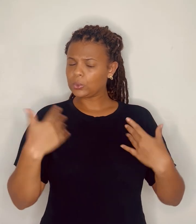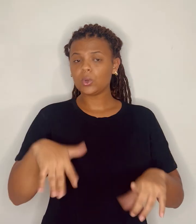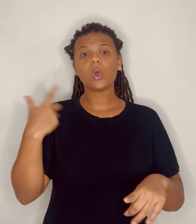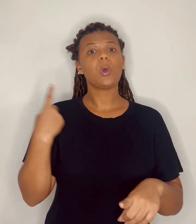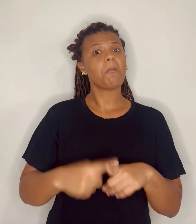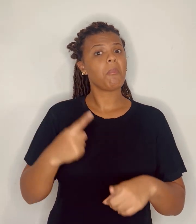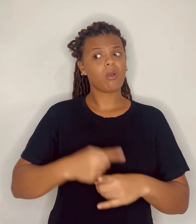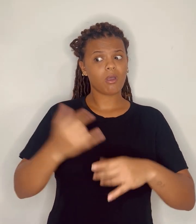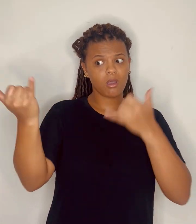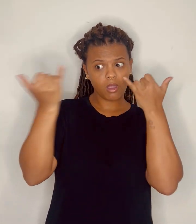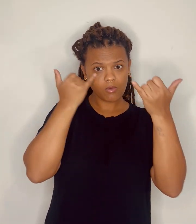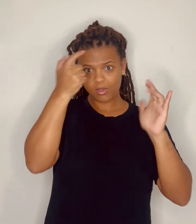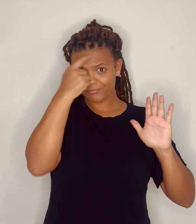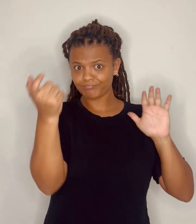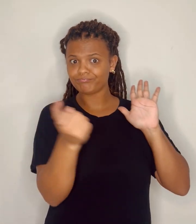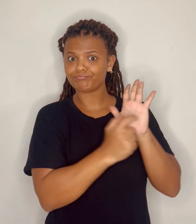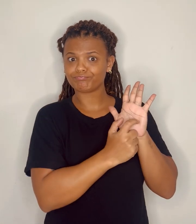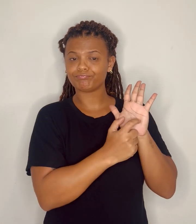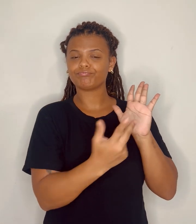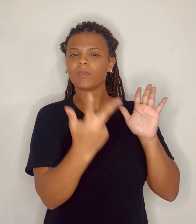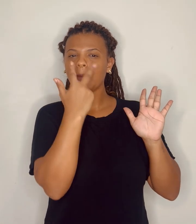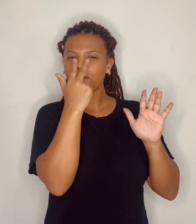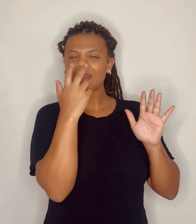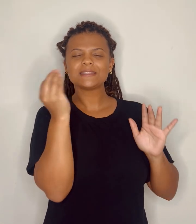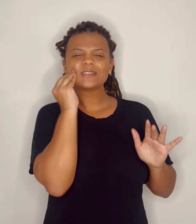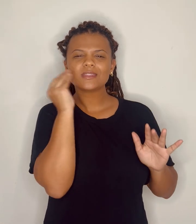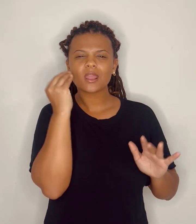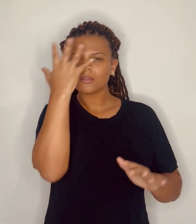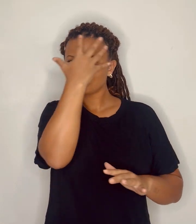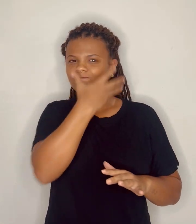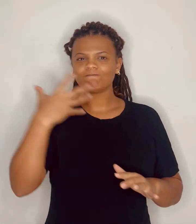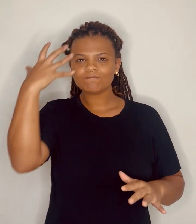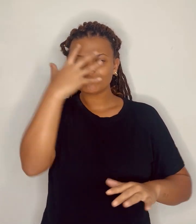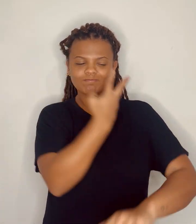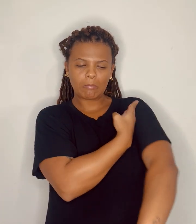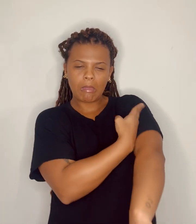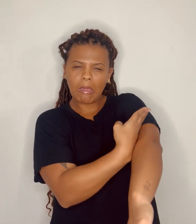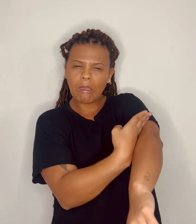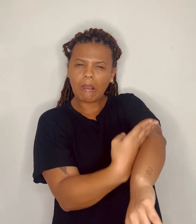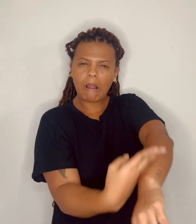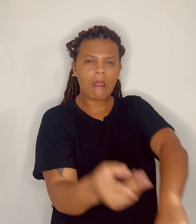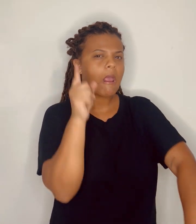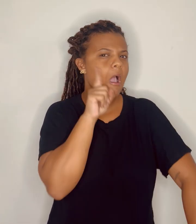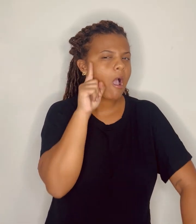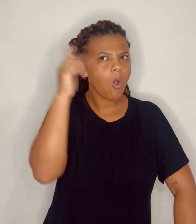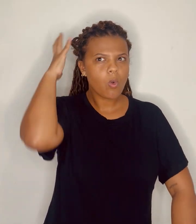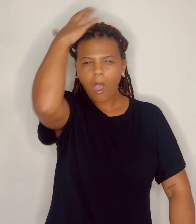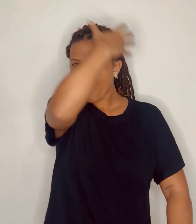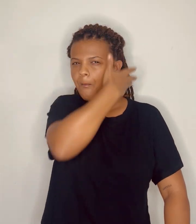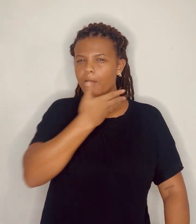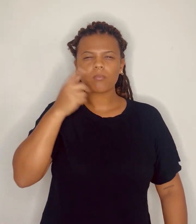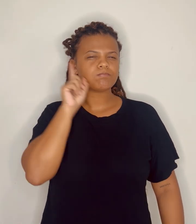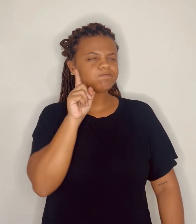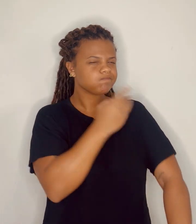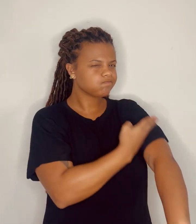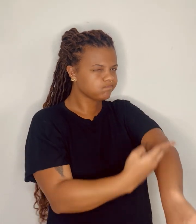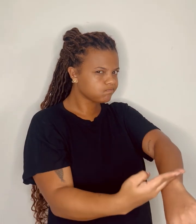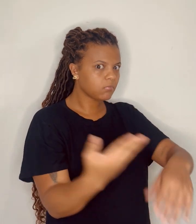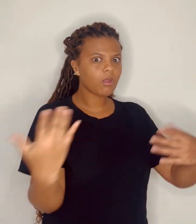dados tende a americanizar o rosto, os penteados. E esse penteado, por exemplo, do Pacuaco, que